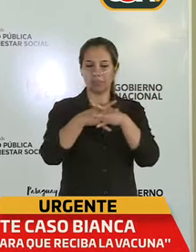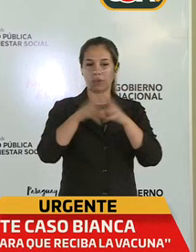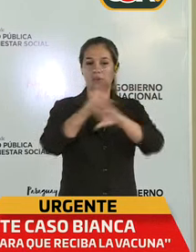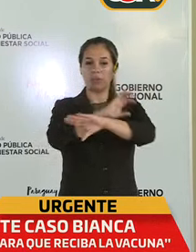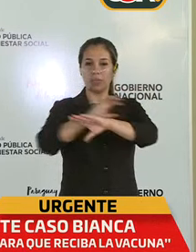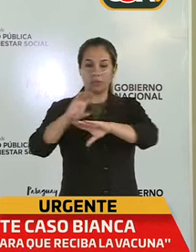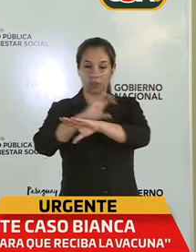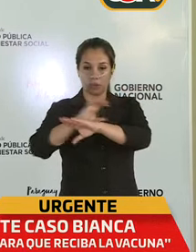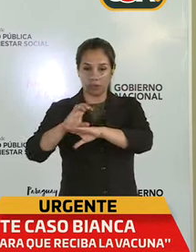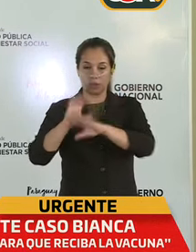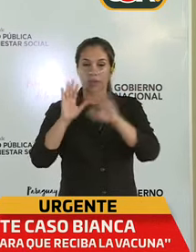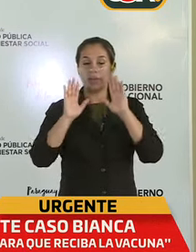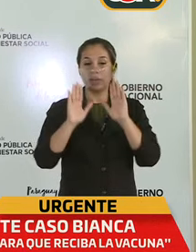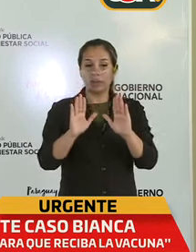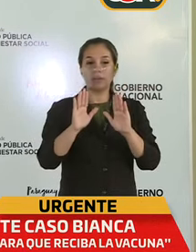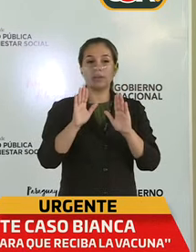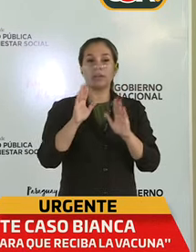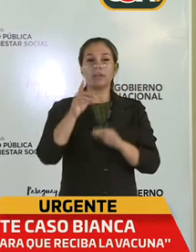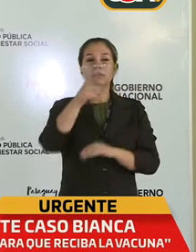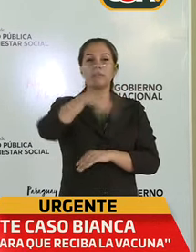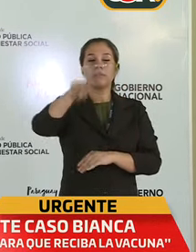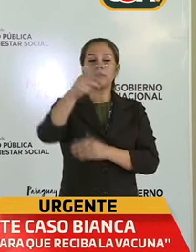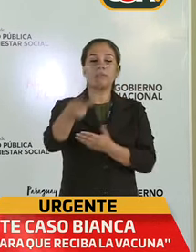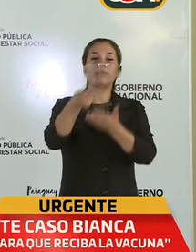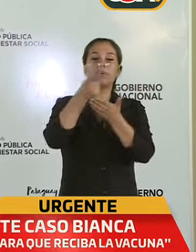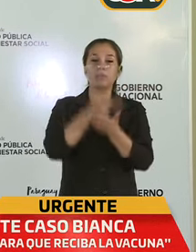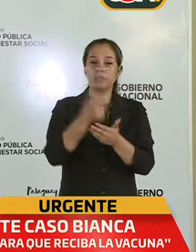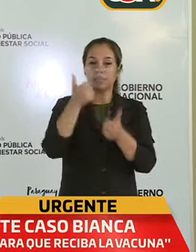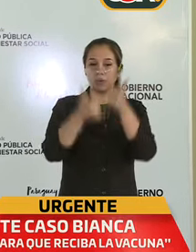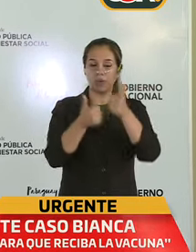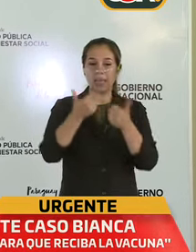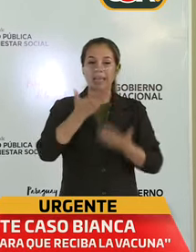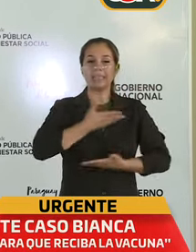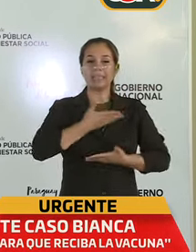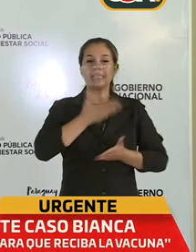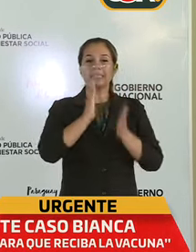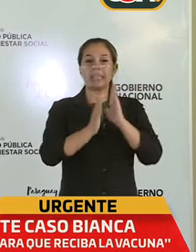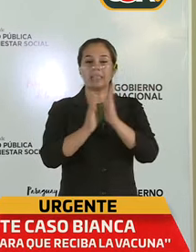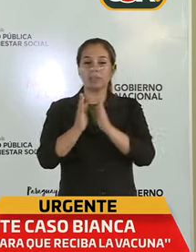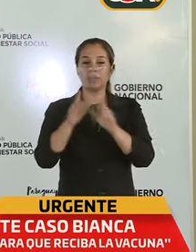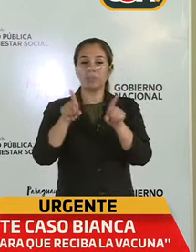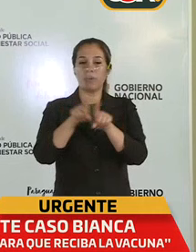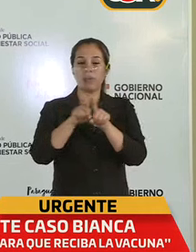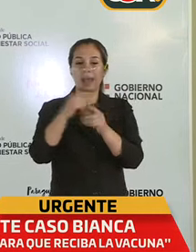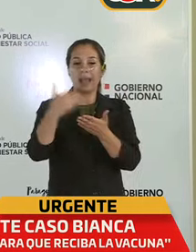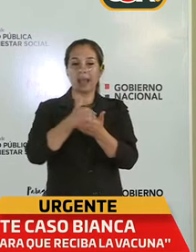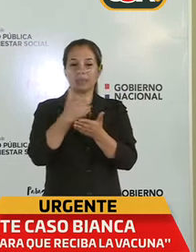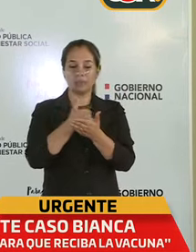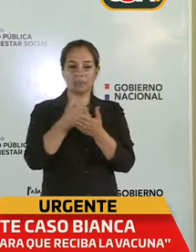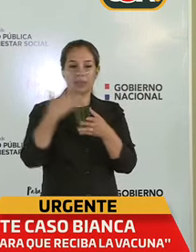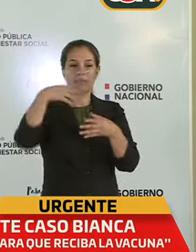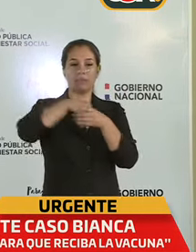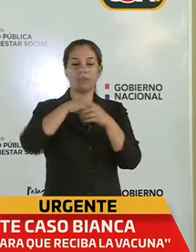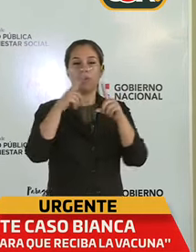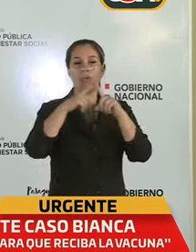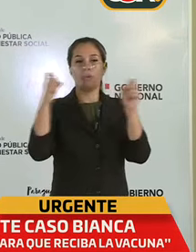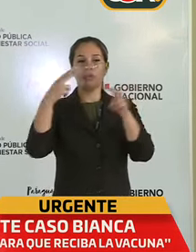recibir. Lo que se propone es un tratamiento coadyuvante para nusinersen.